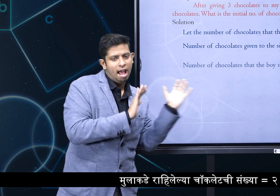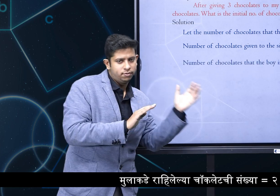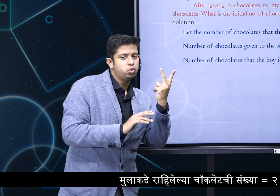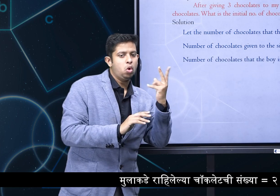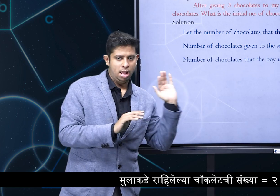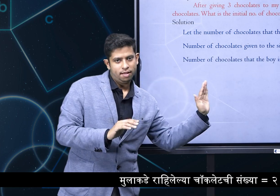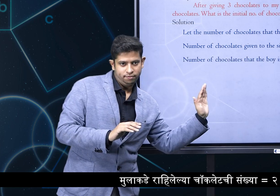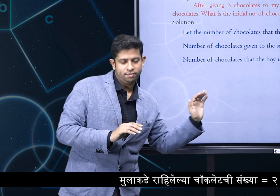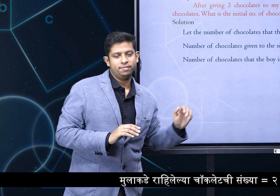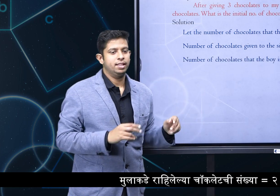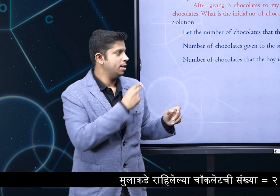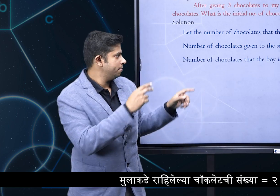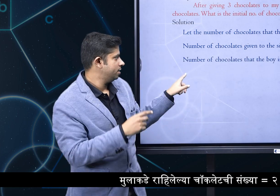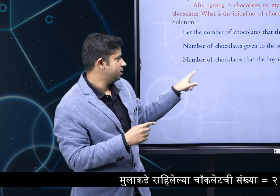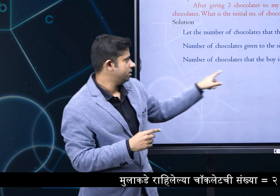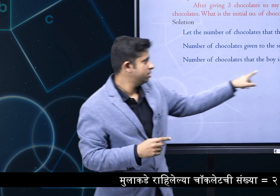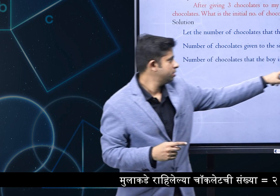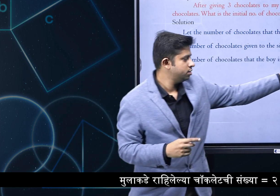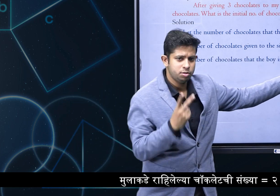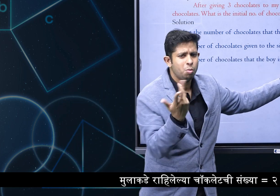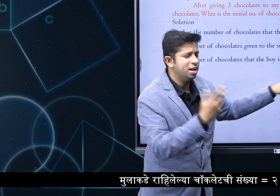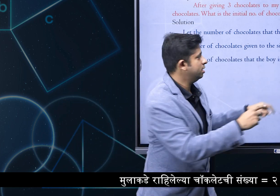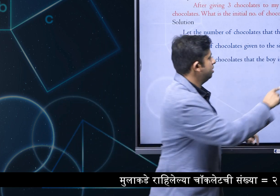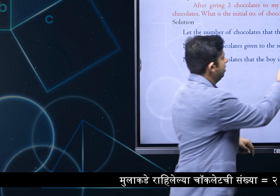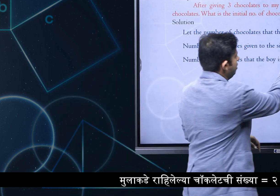मुलाकडे राहिलेल्या चॉकलेटची संख्या इक्वल्स टू 2 दिलेले आहे.